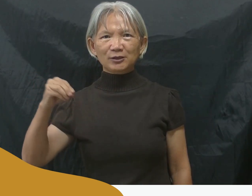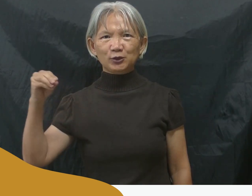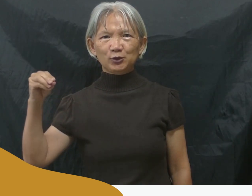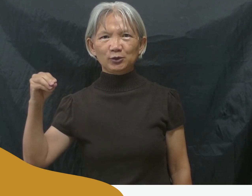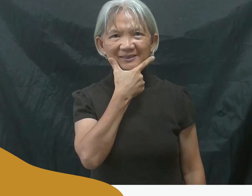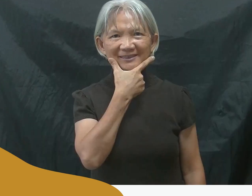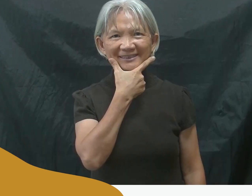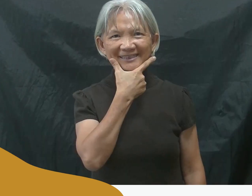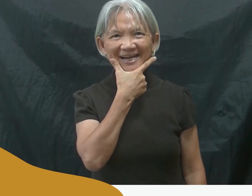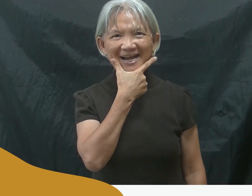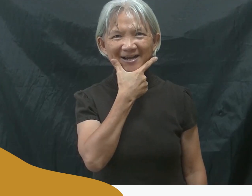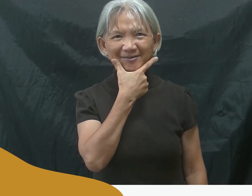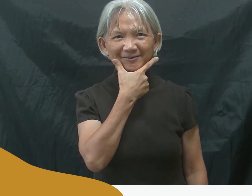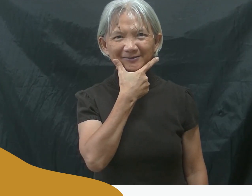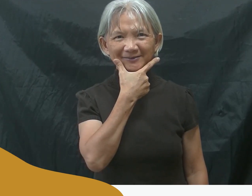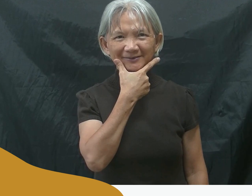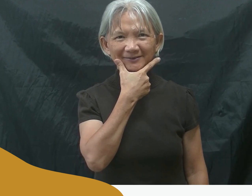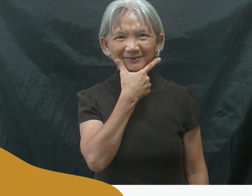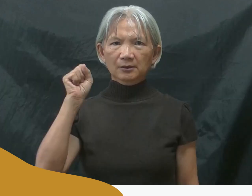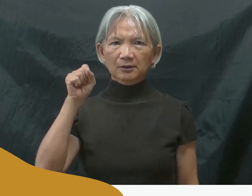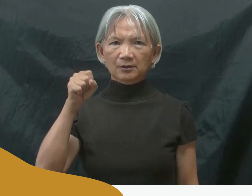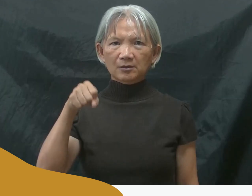拿取，笑，能够的，